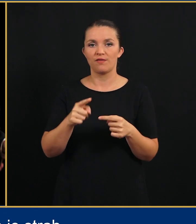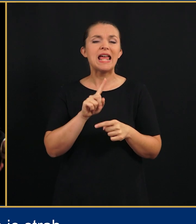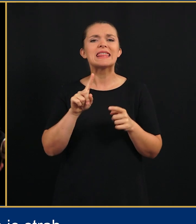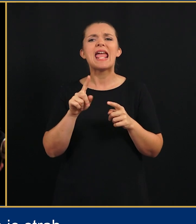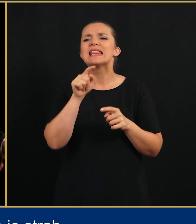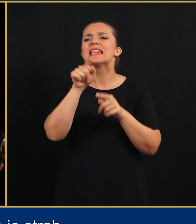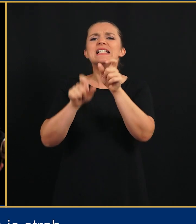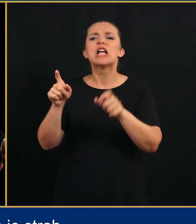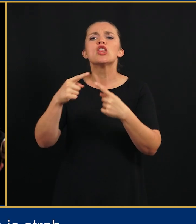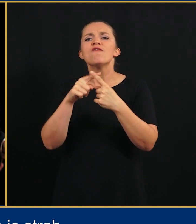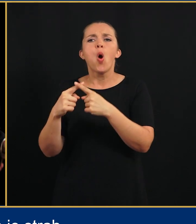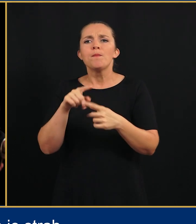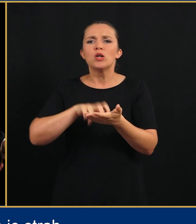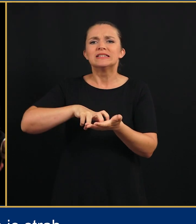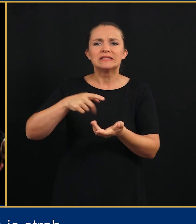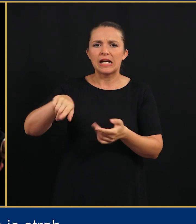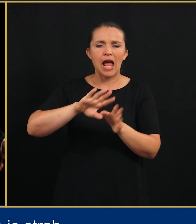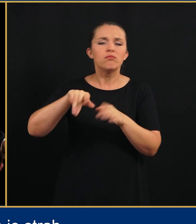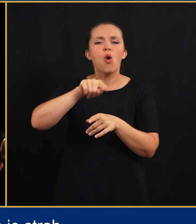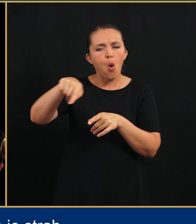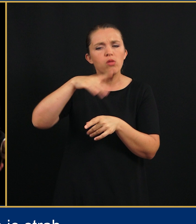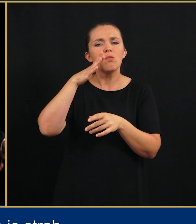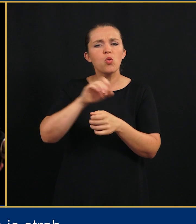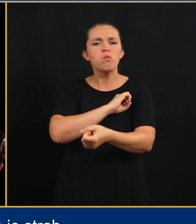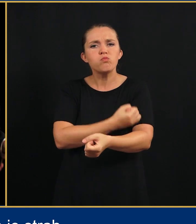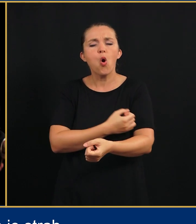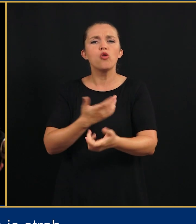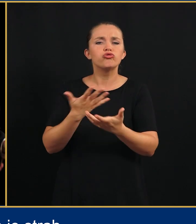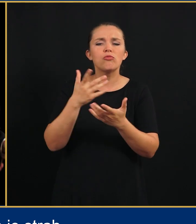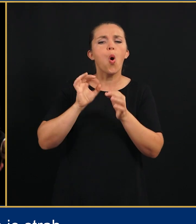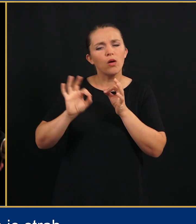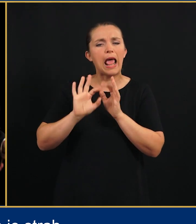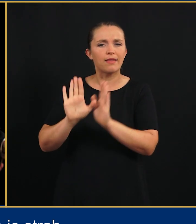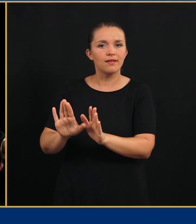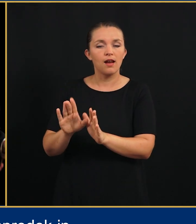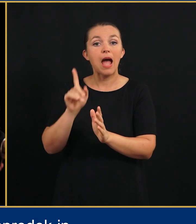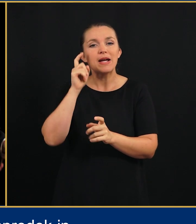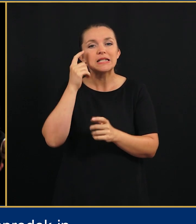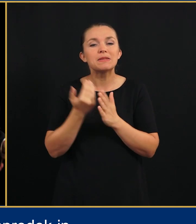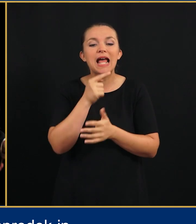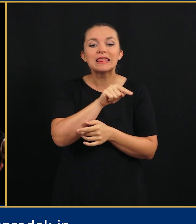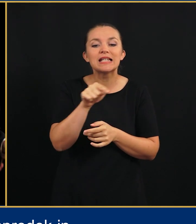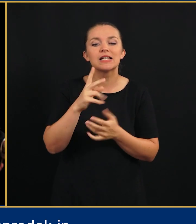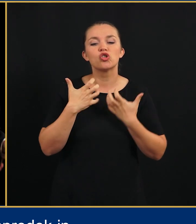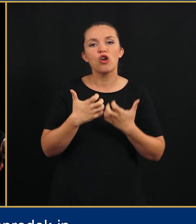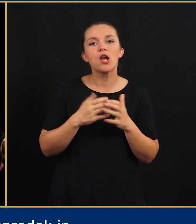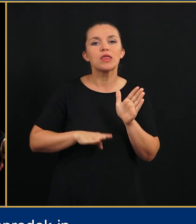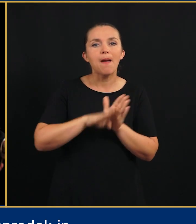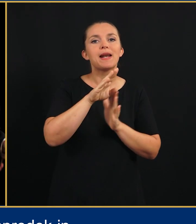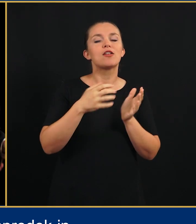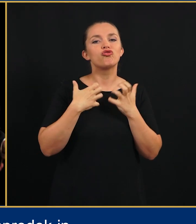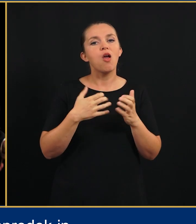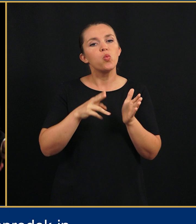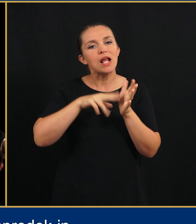Ne za tiste, ki dvomijo in jih je strah, ti bodo svojo moč in privilegije ohranili. Skrbi me za tiste, ki želijo napredek